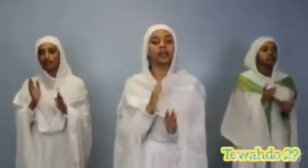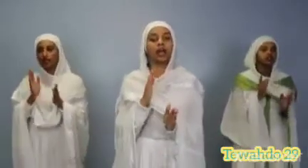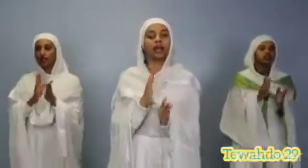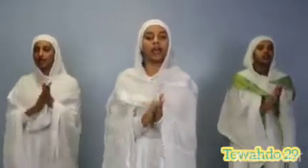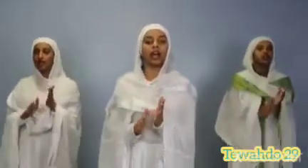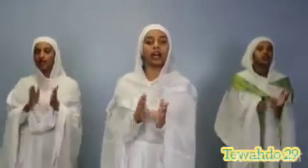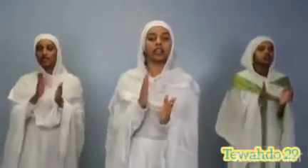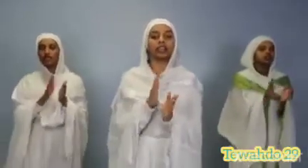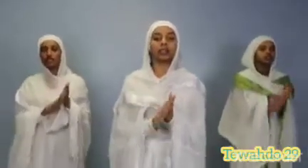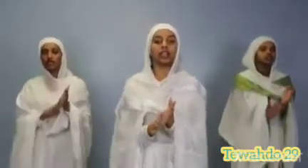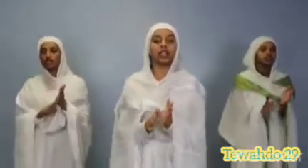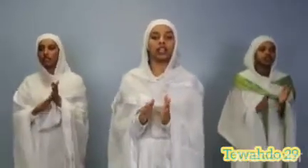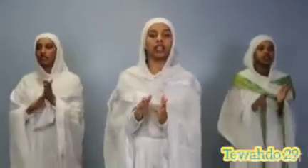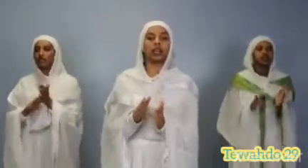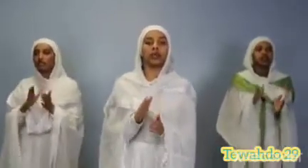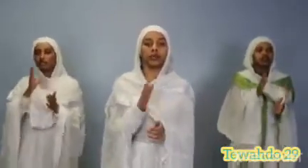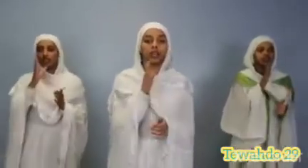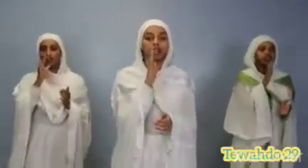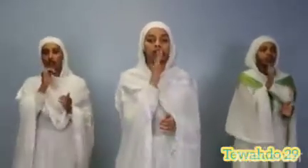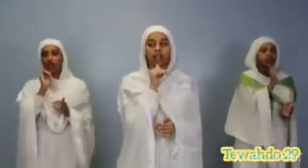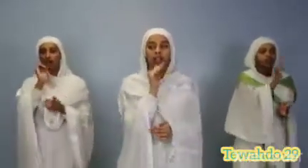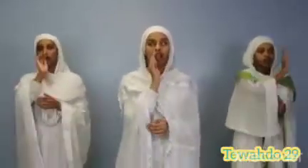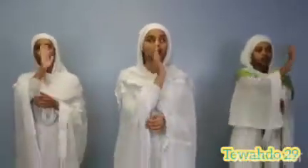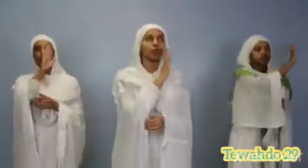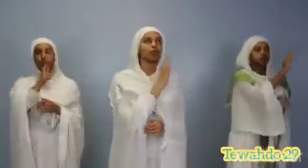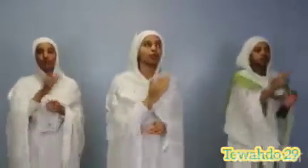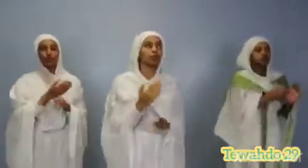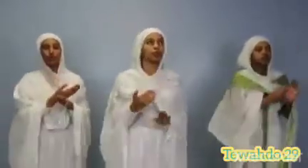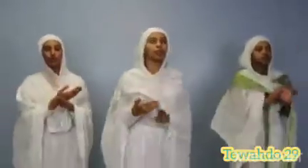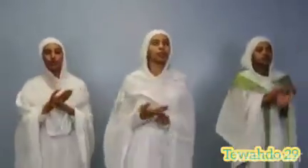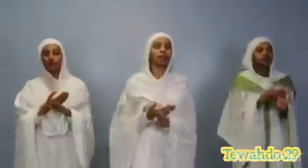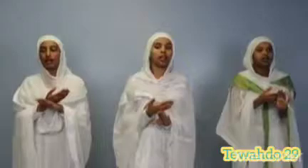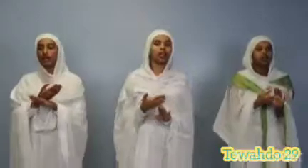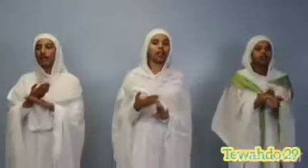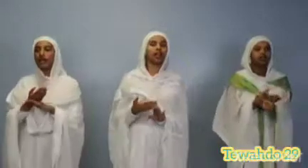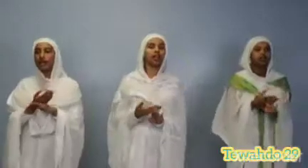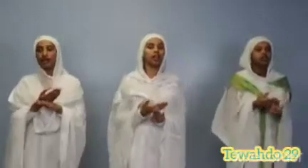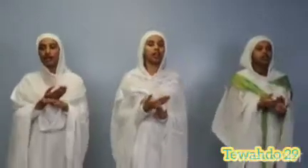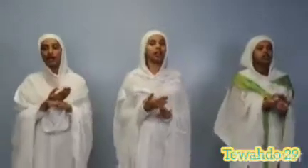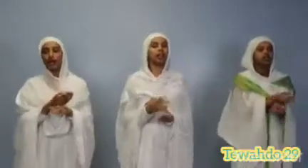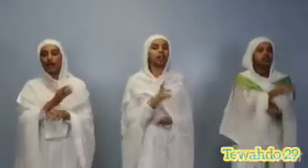ፍጥረትን በሚያስምር በእናቱ ልመና